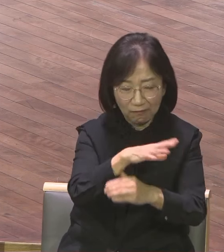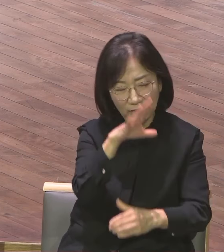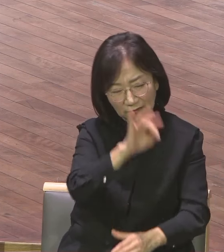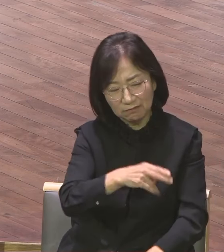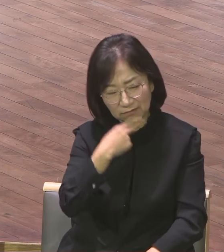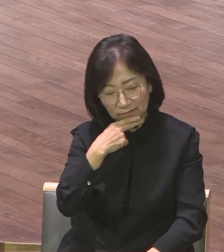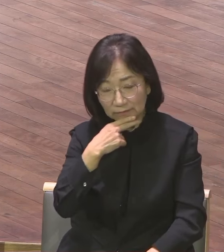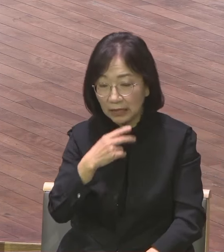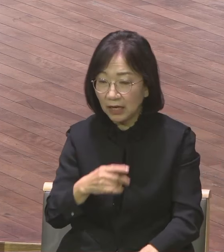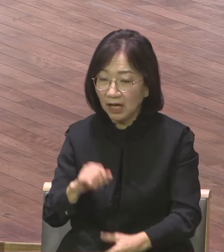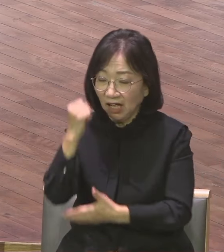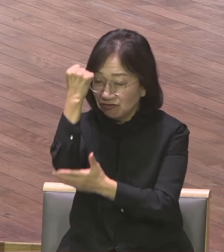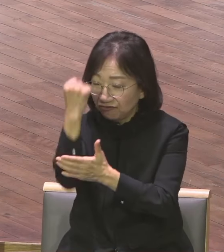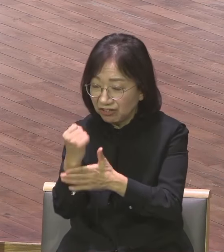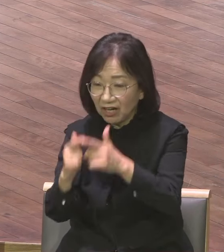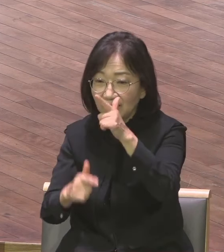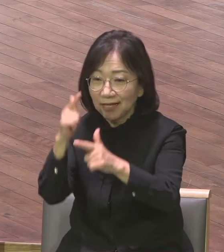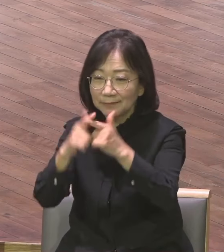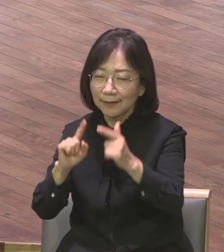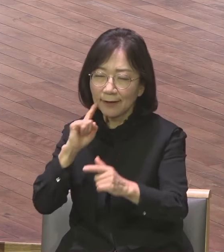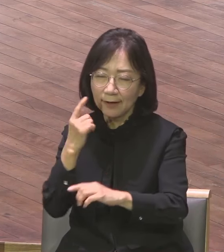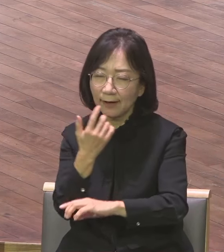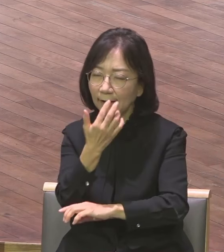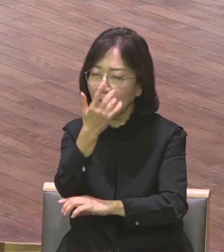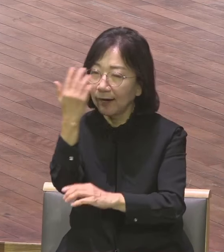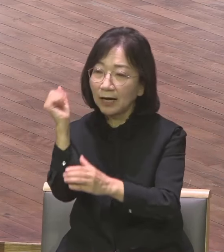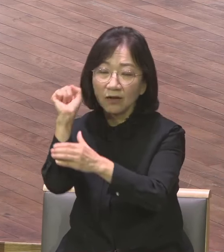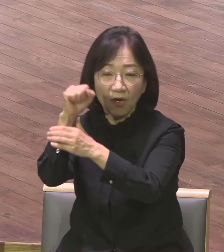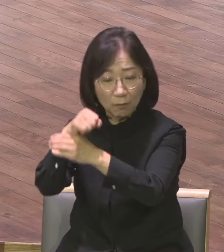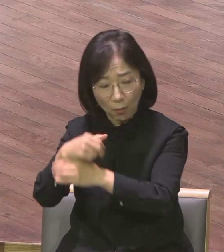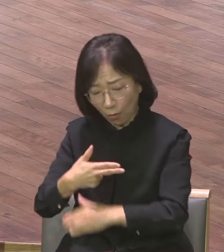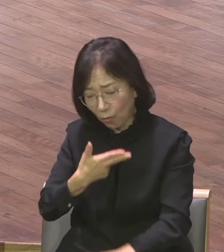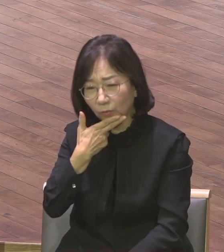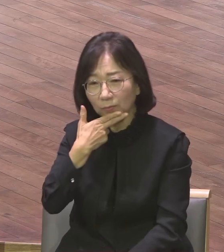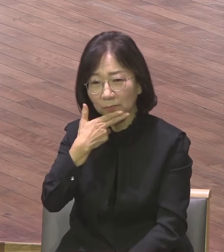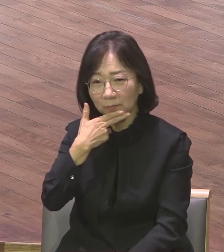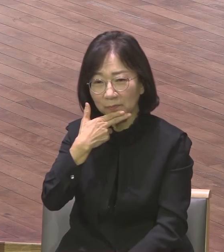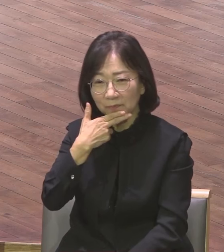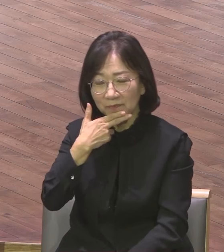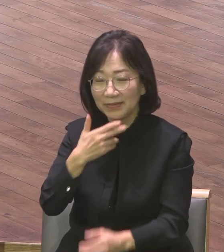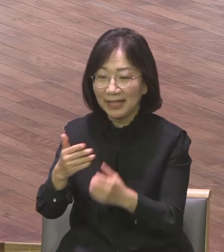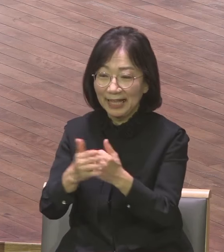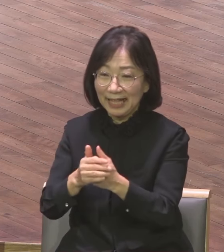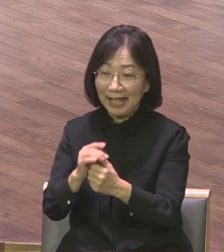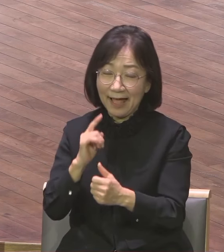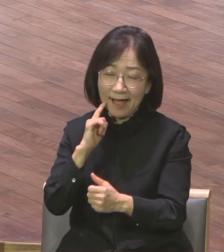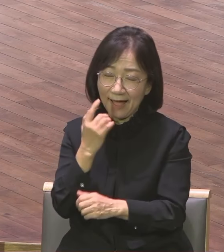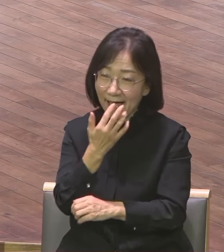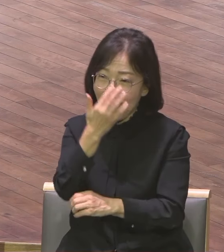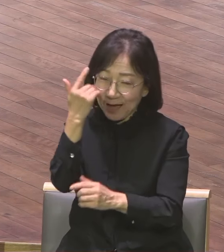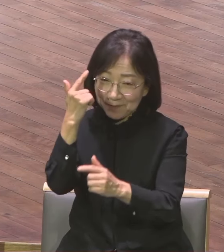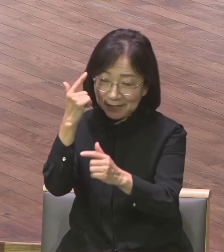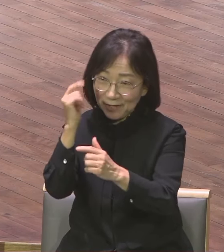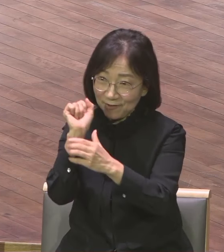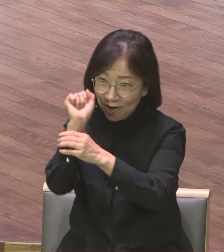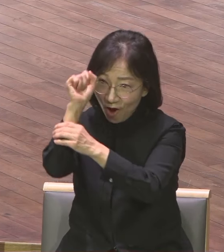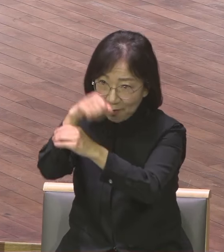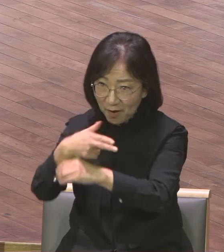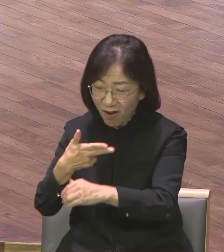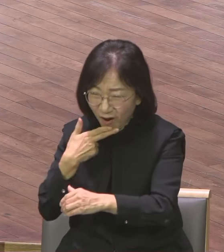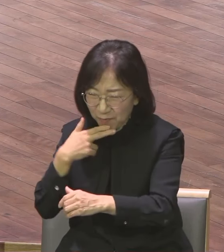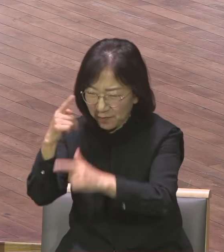나무가 아름다운 열매를 맺을 수 없나니 아름다운 열매를 맺지 아니하는 나무마다 찍어 불에 던진다라고 강조하고